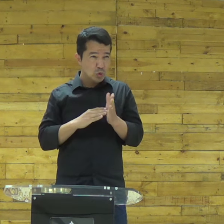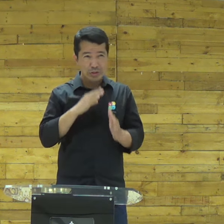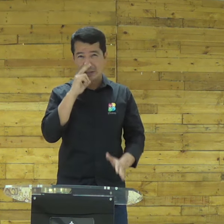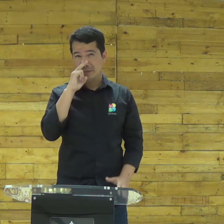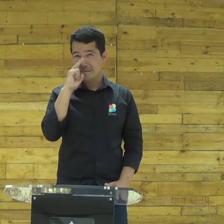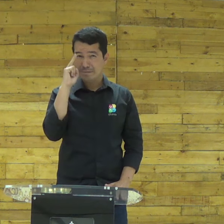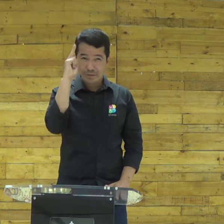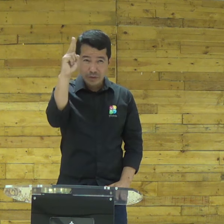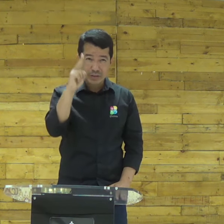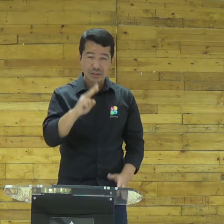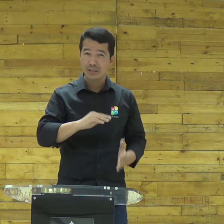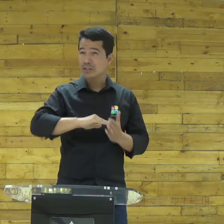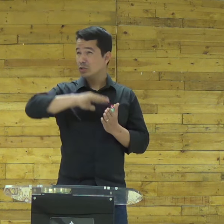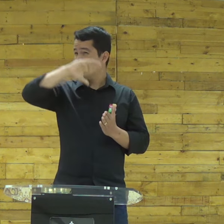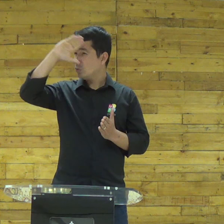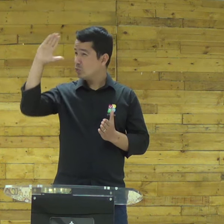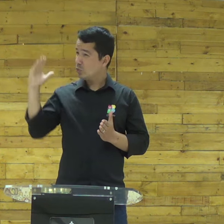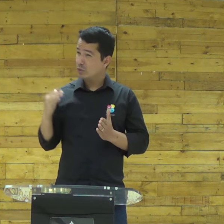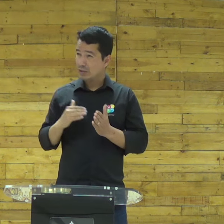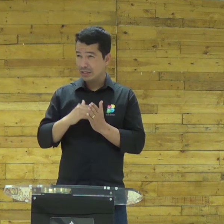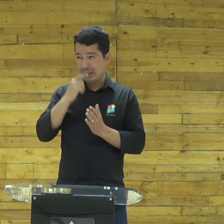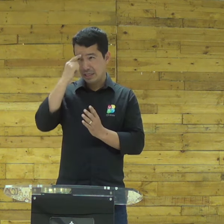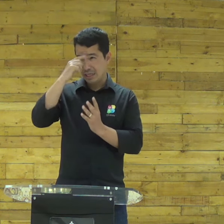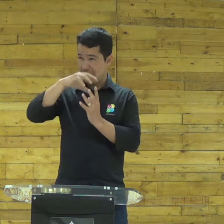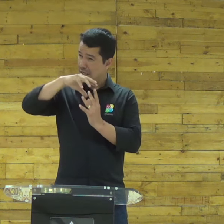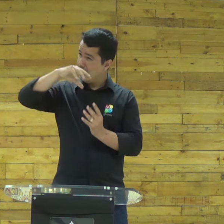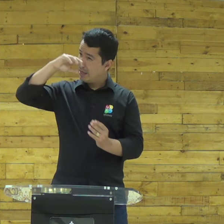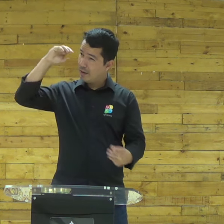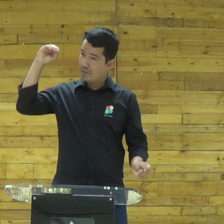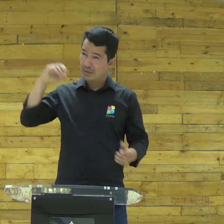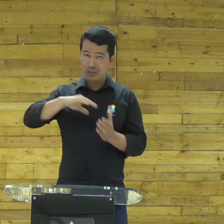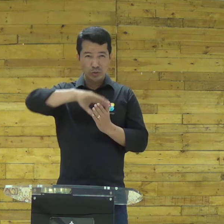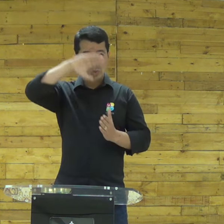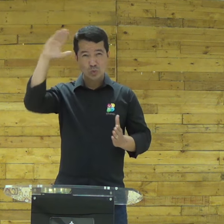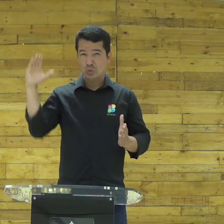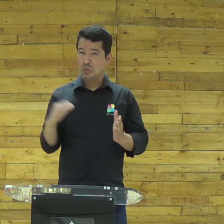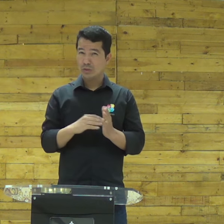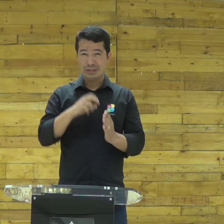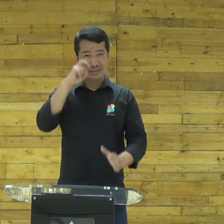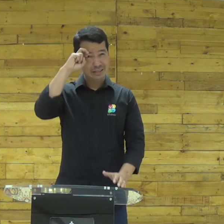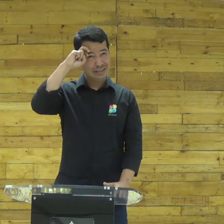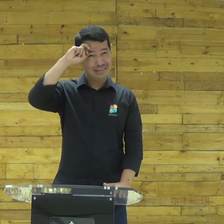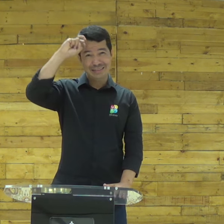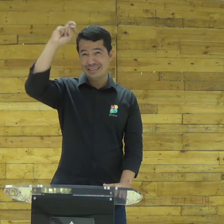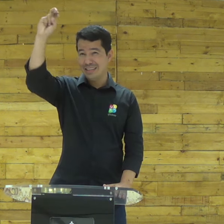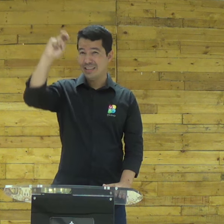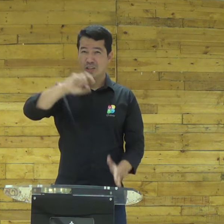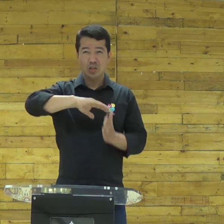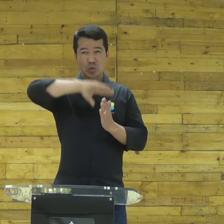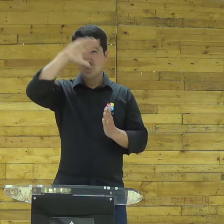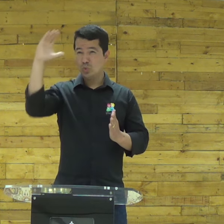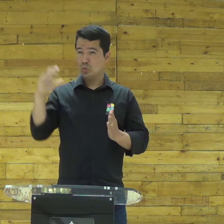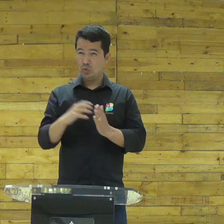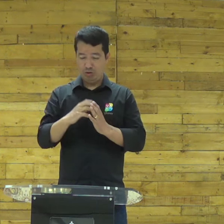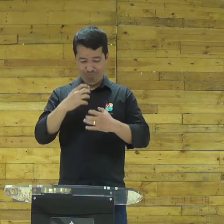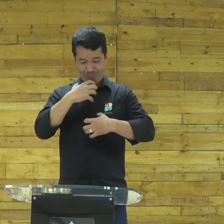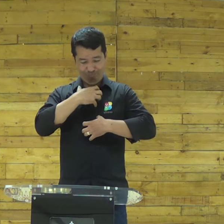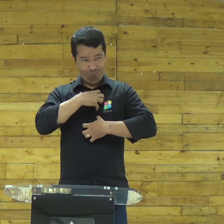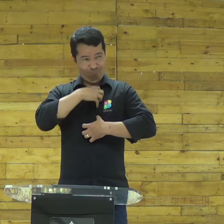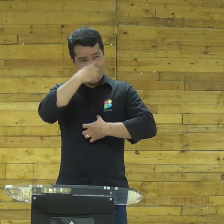amar de com toda a nossa força com toda a nossa alma com todo o nosso entendimento